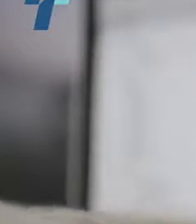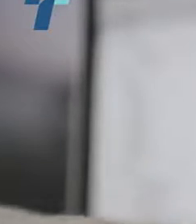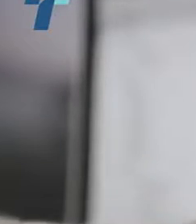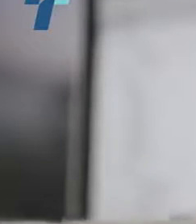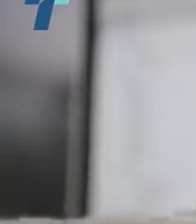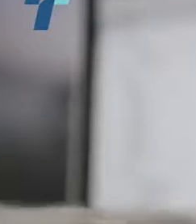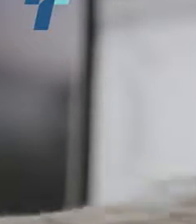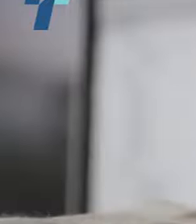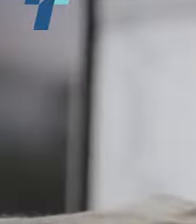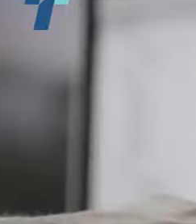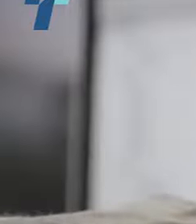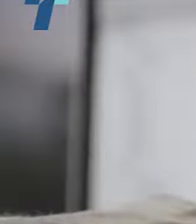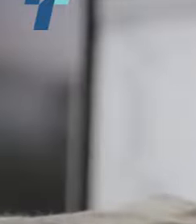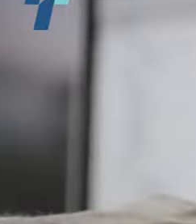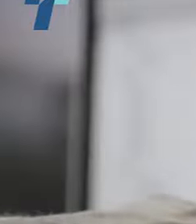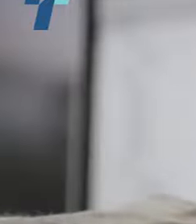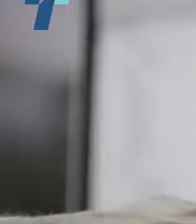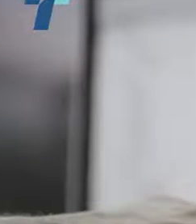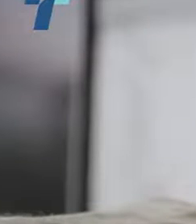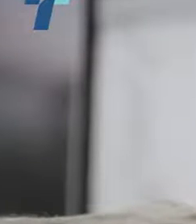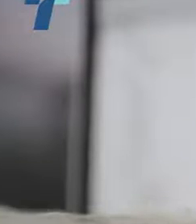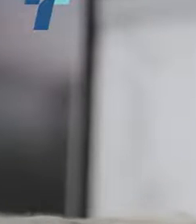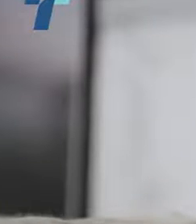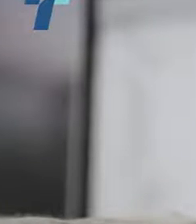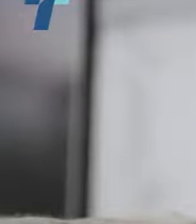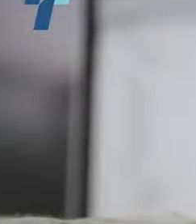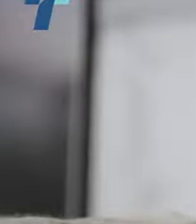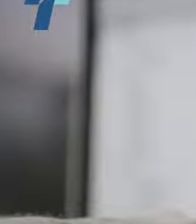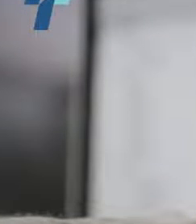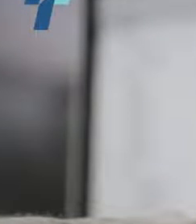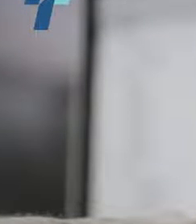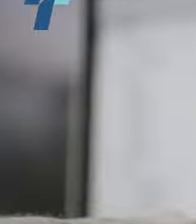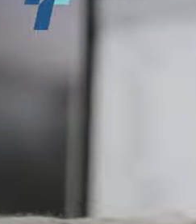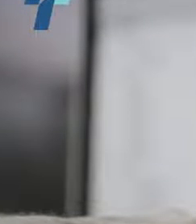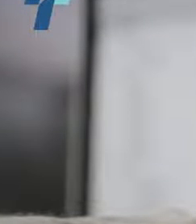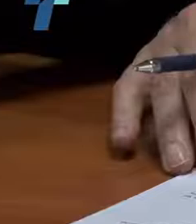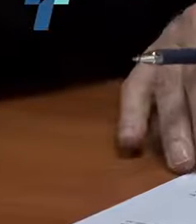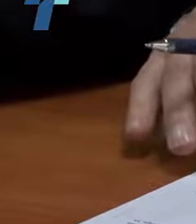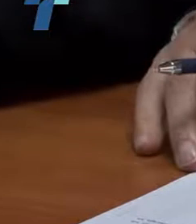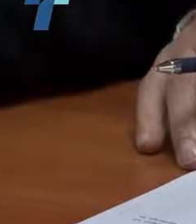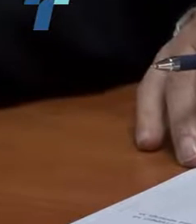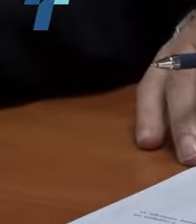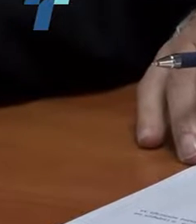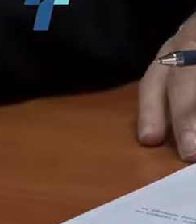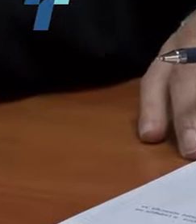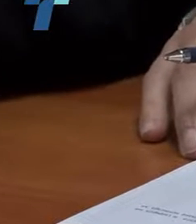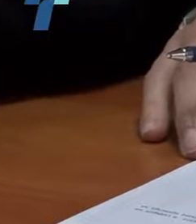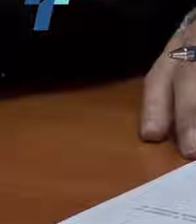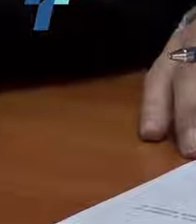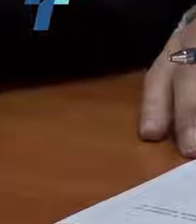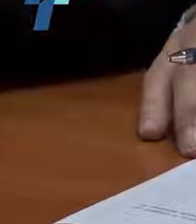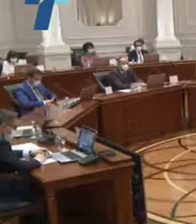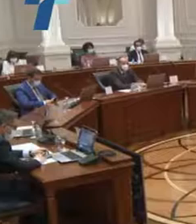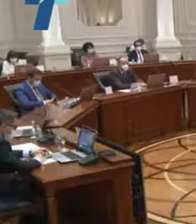А со програмата за десетина минути ќе се проверува имотот и приходите, додека ветинг проверките сега се одвиваат рачно и со